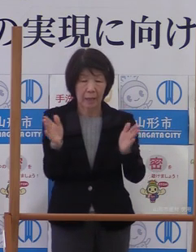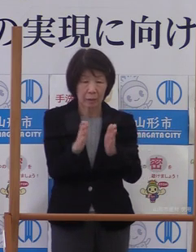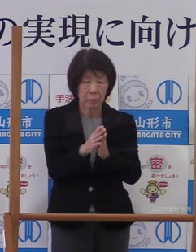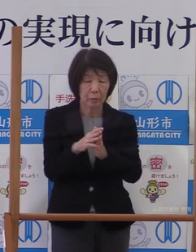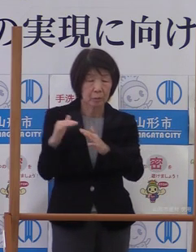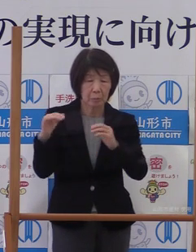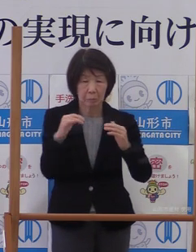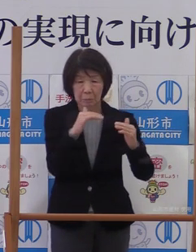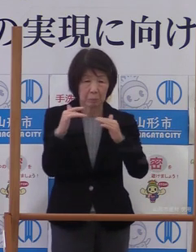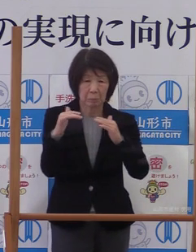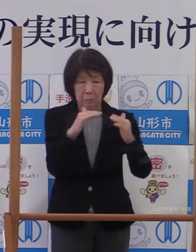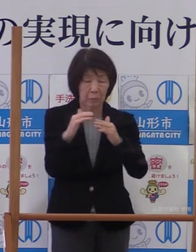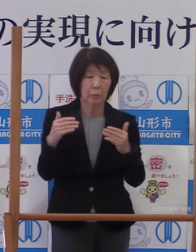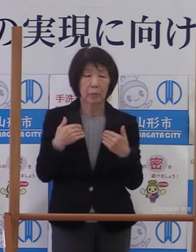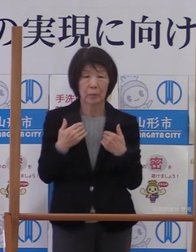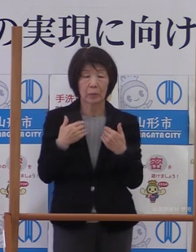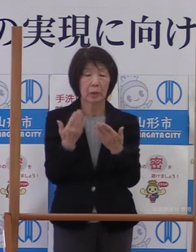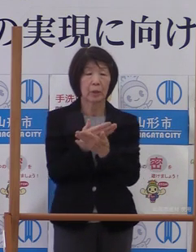ます。